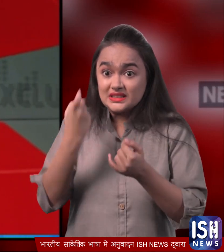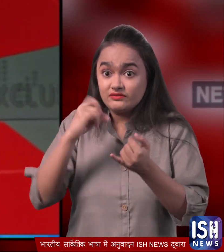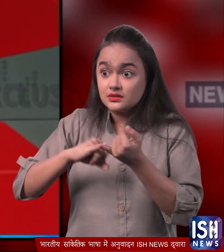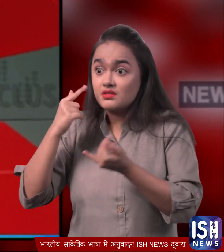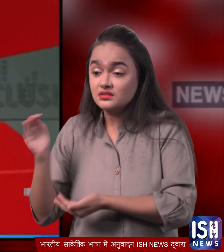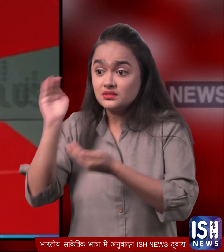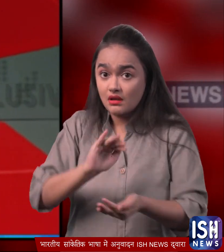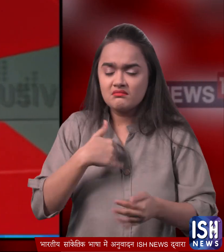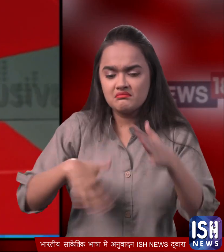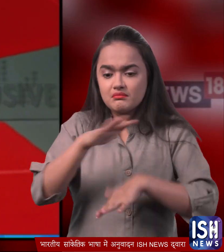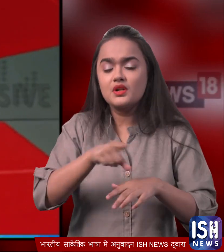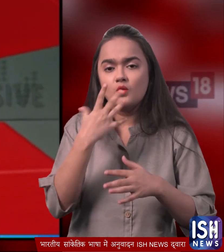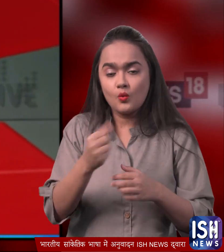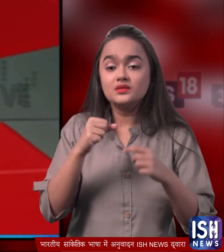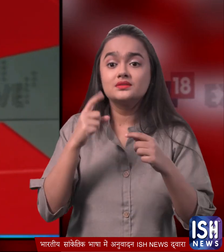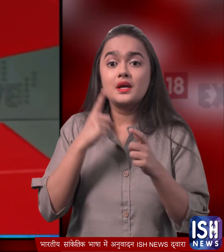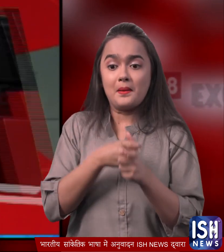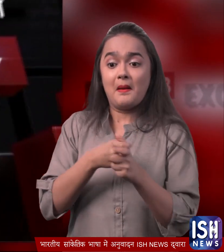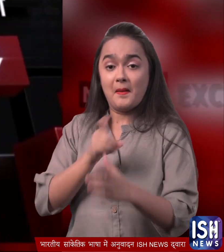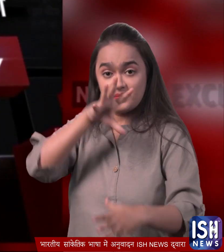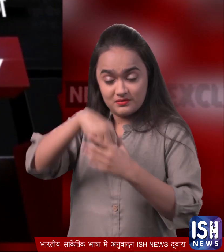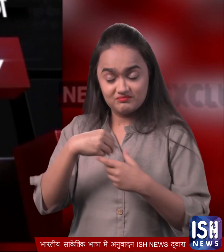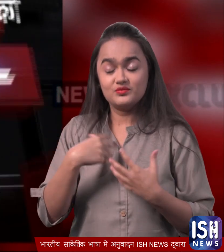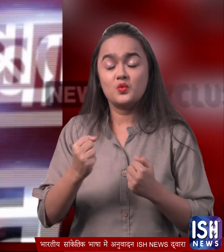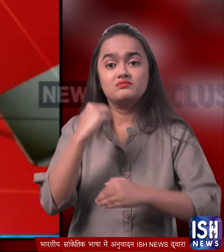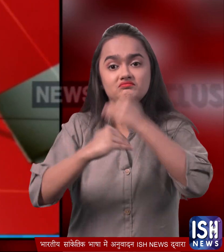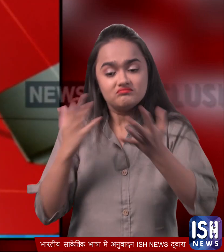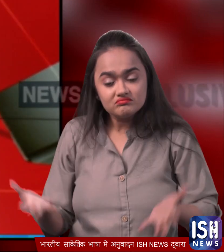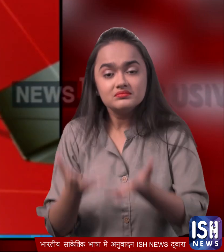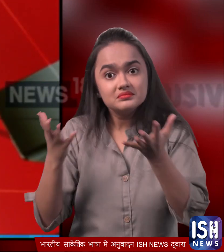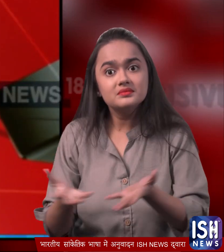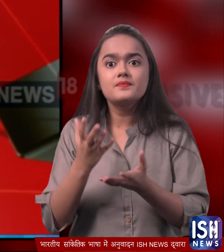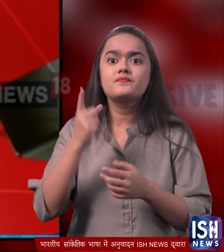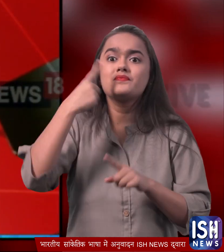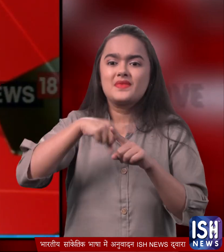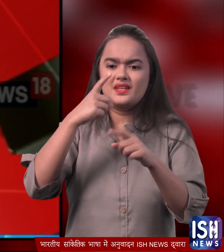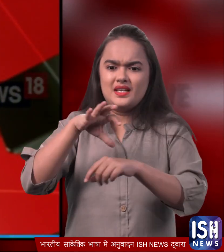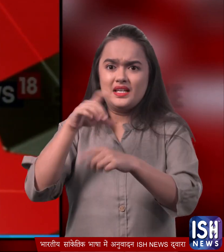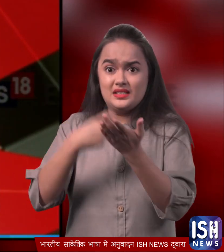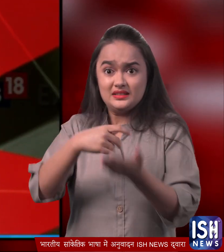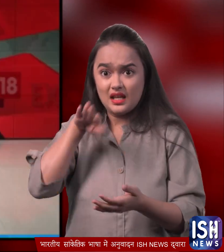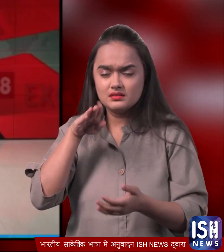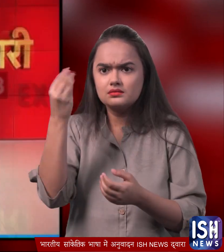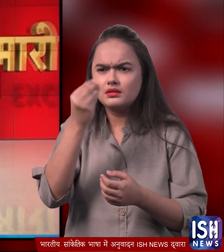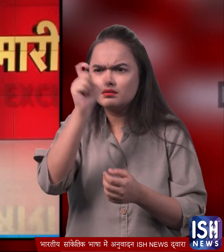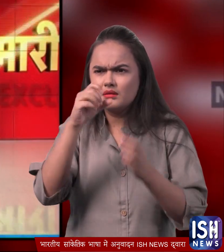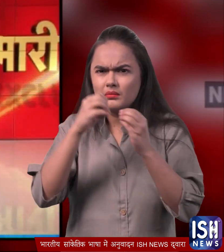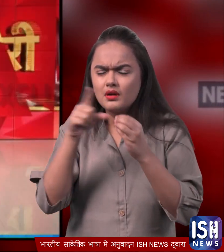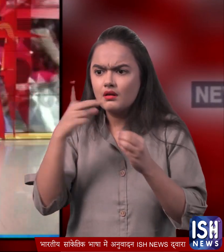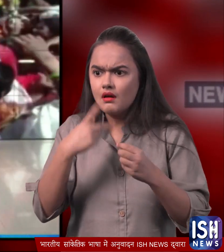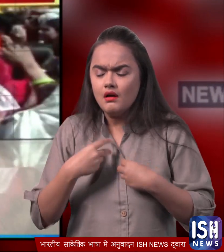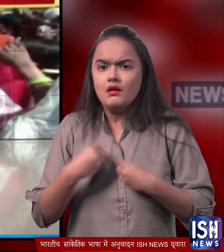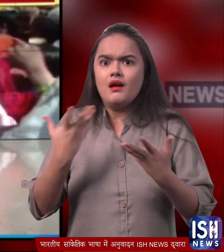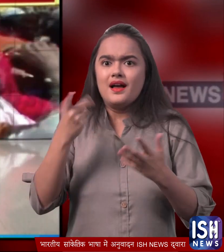यानी जसविंदर सिंह के बेटे को सैनिक बनता देखना चाहती हैं। राजस्थान के भरतपुर से हैरान करने वाली कुछ तस्वीरें सामने आई।